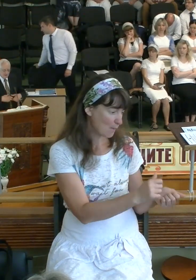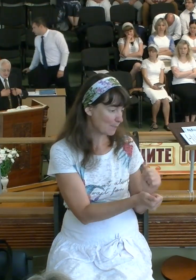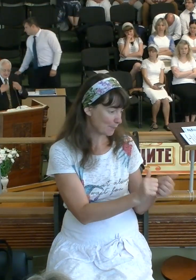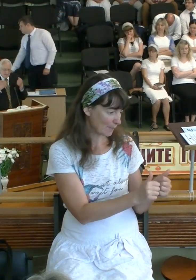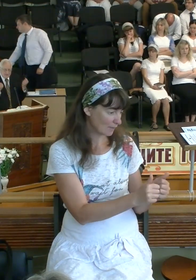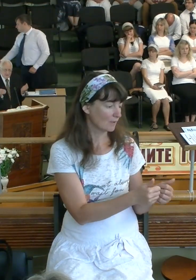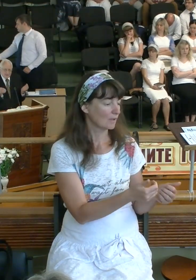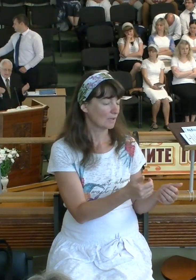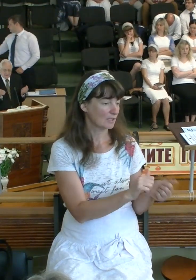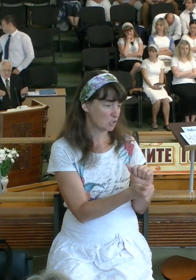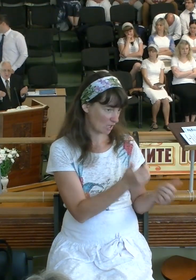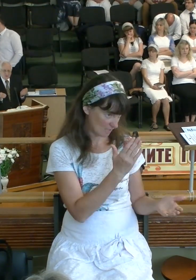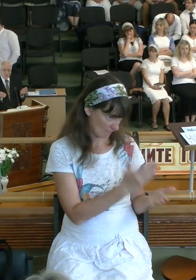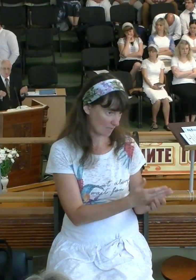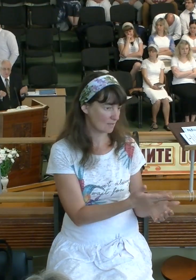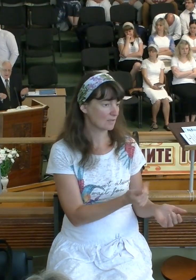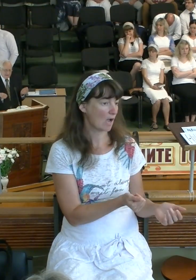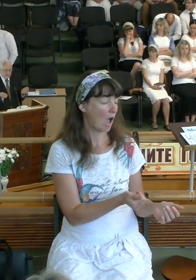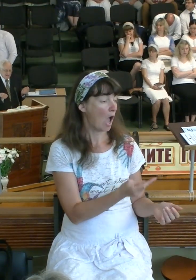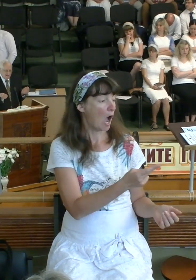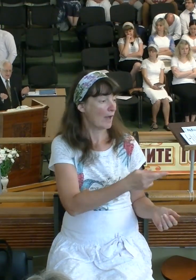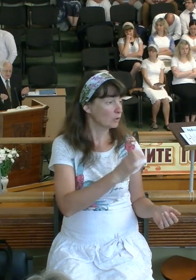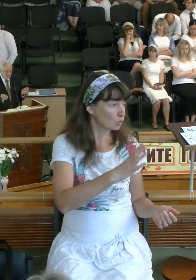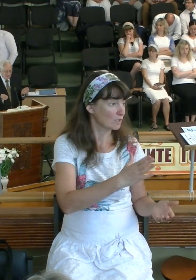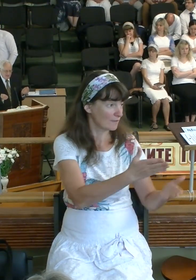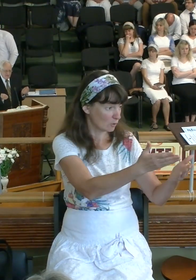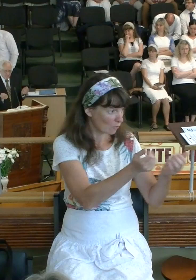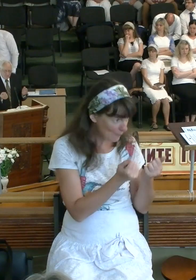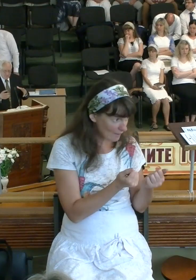То есть, изменилось ли что-то у вас?